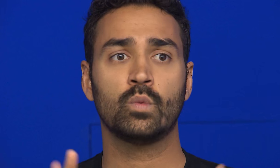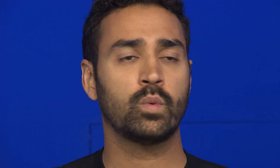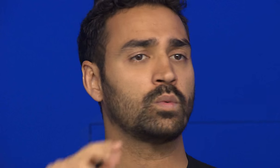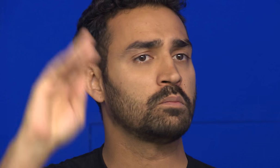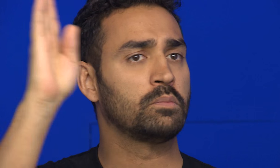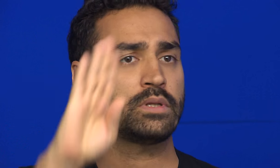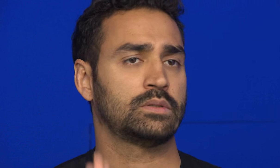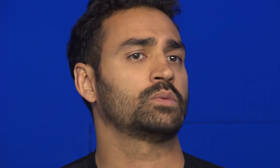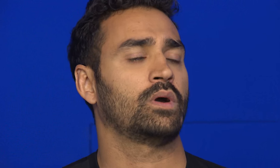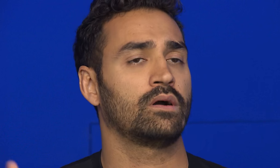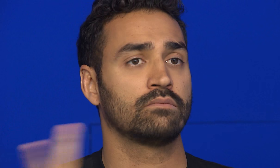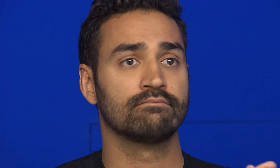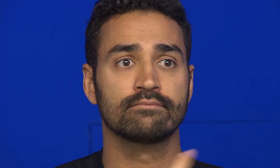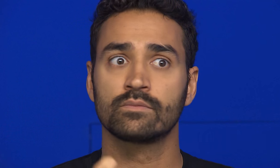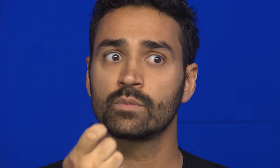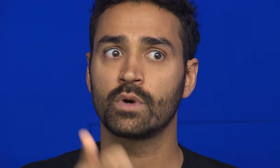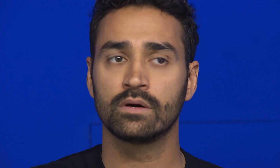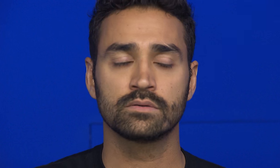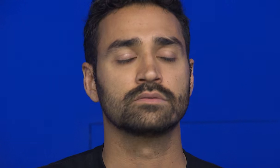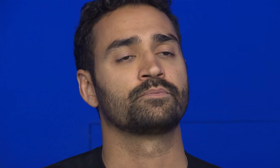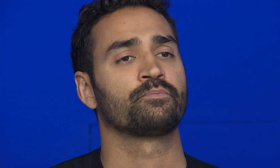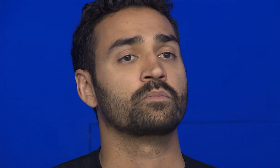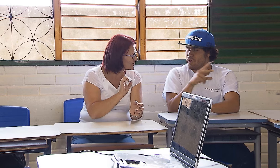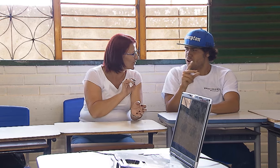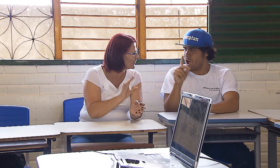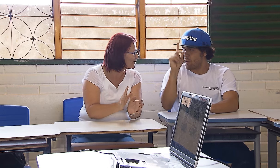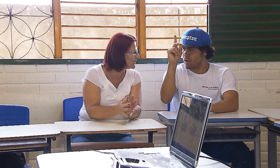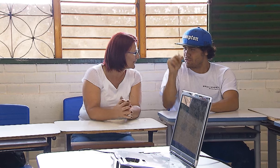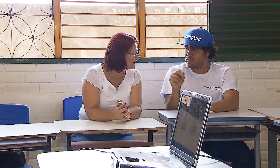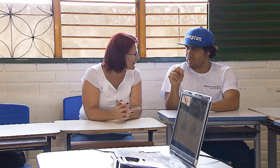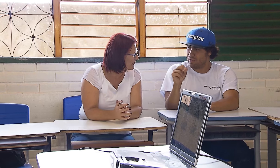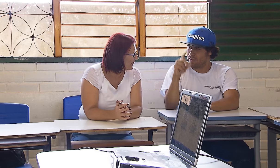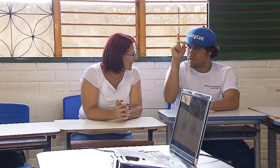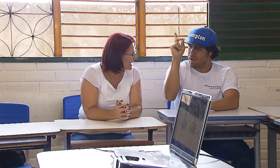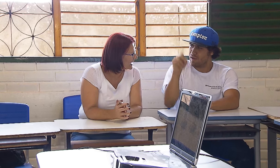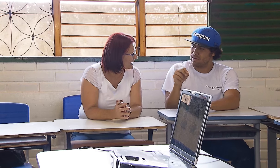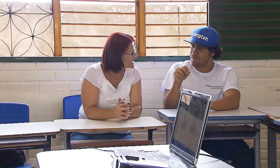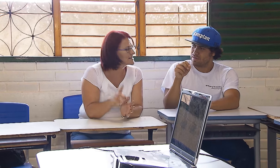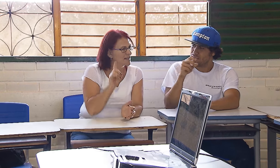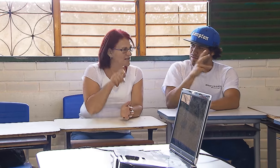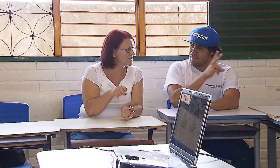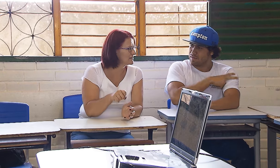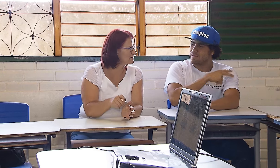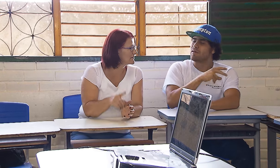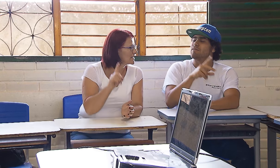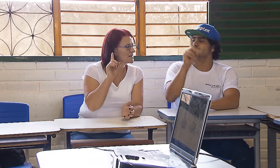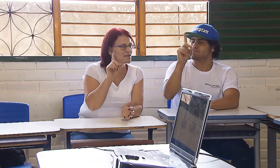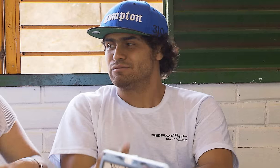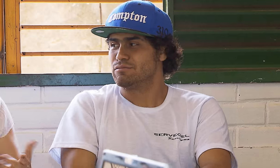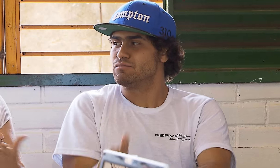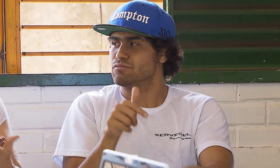língua francesa. Em 2002, a Libras foi reconhecida com estrutura própria por meio da Lei